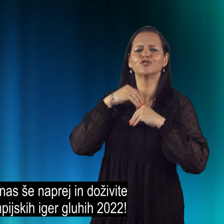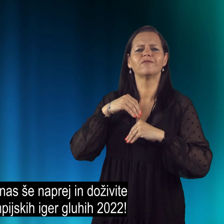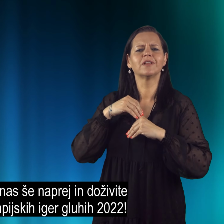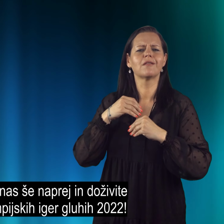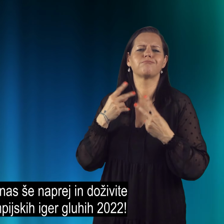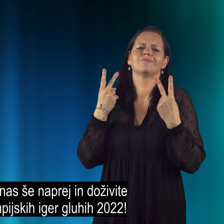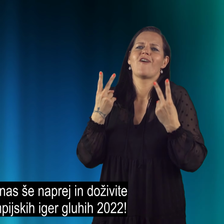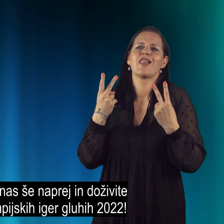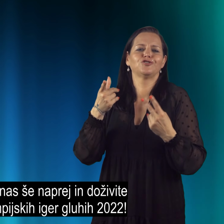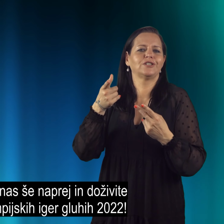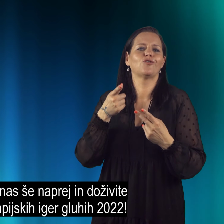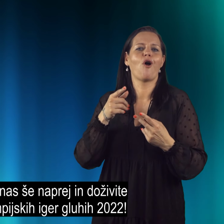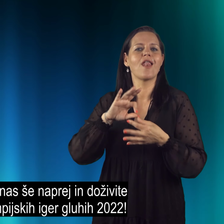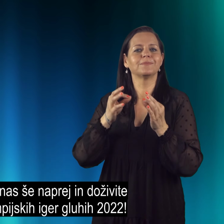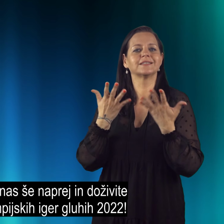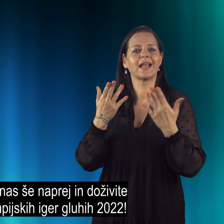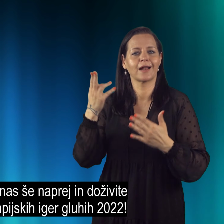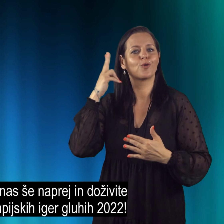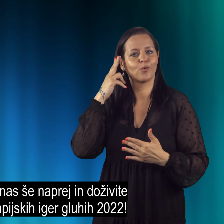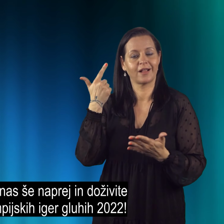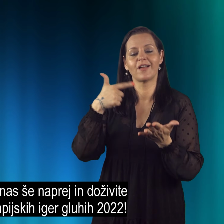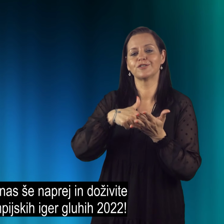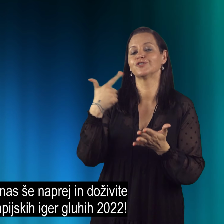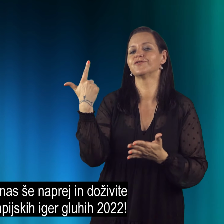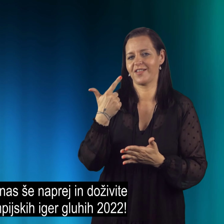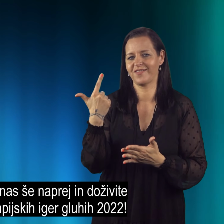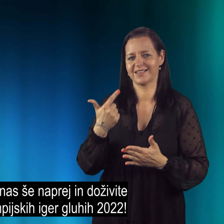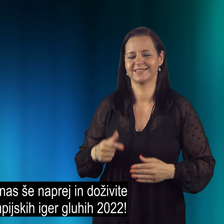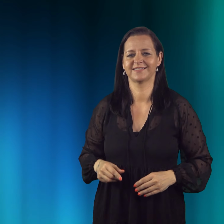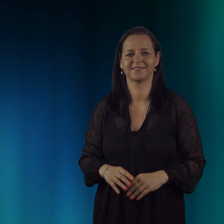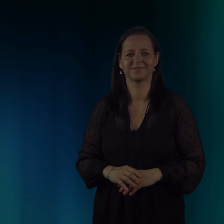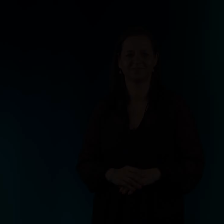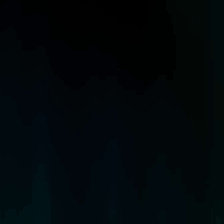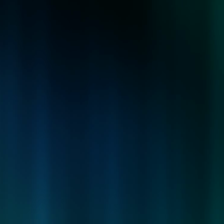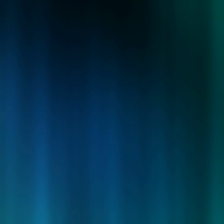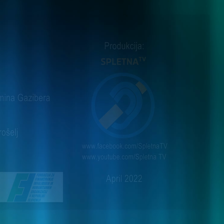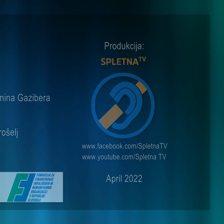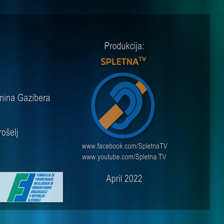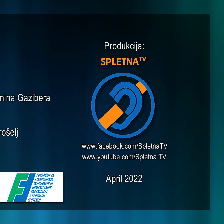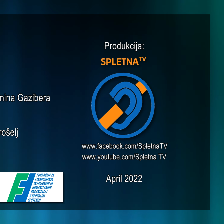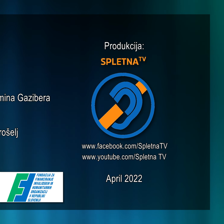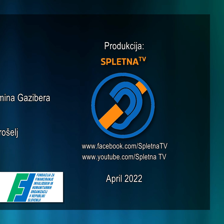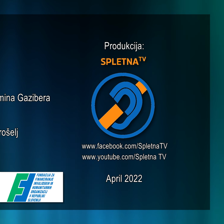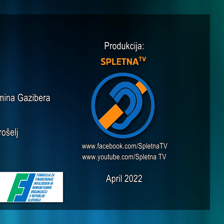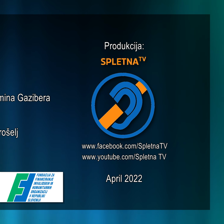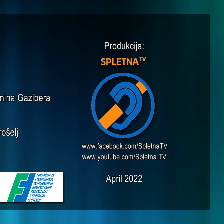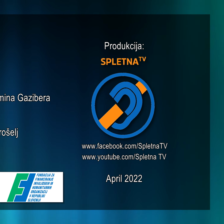doživite veličino Olimpijskih iger gluhih 2022.